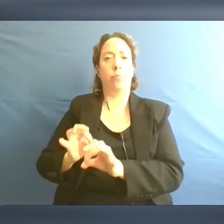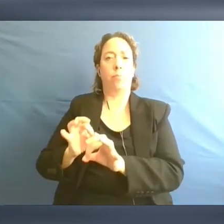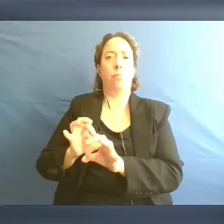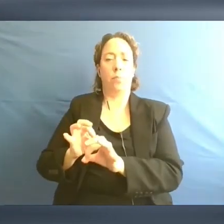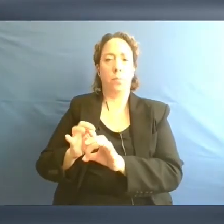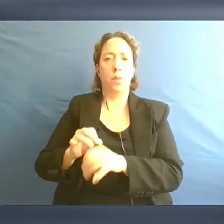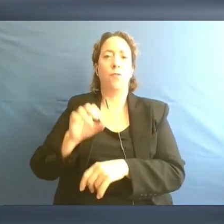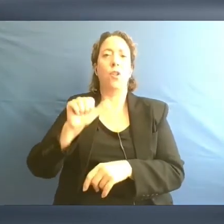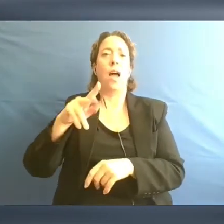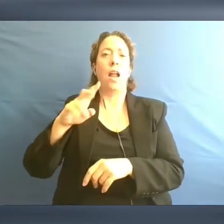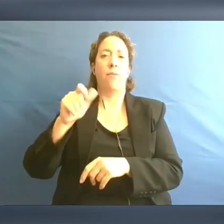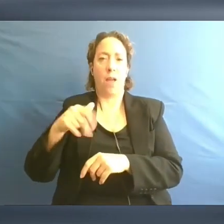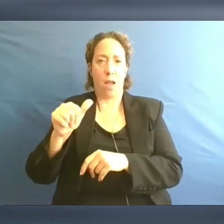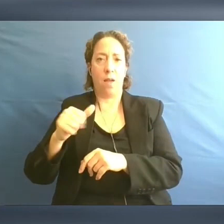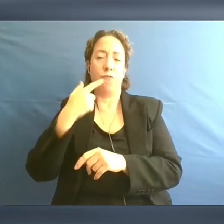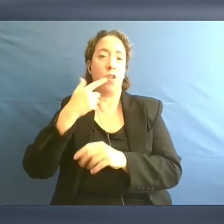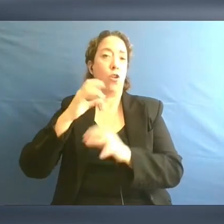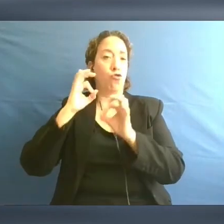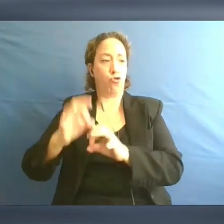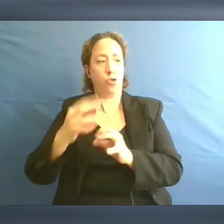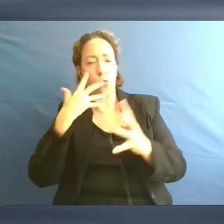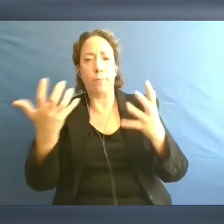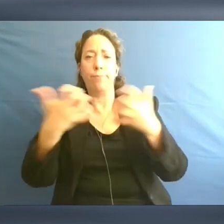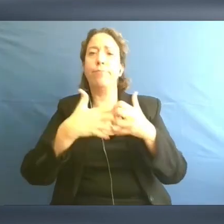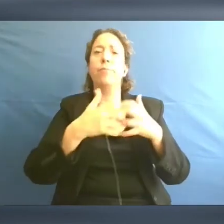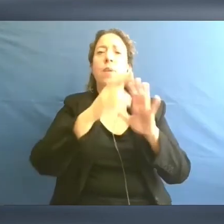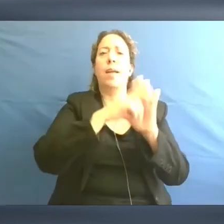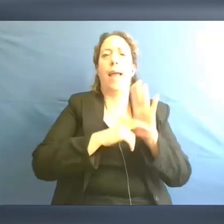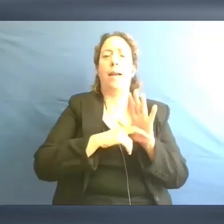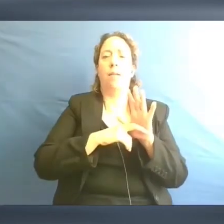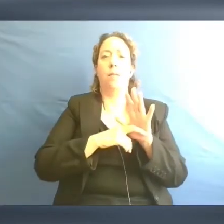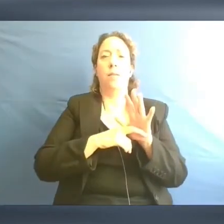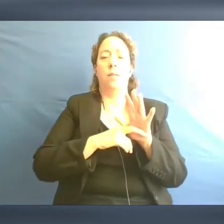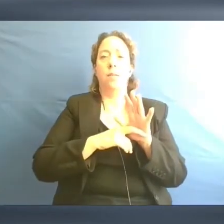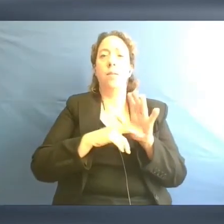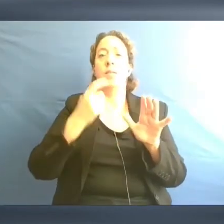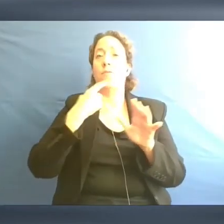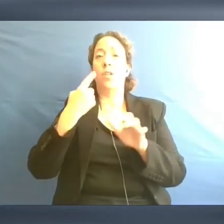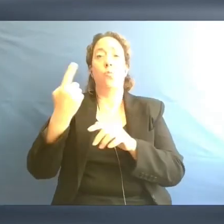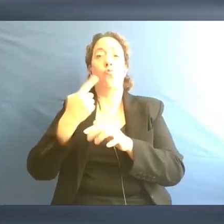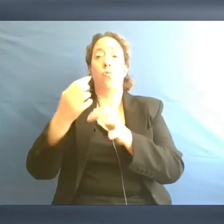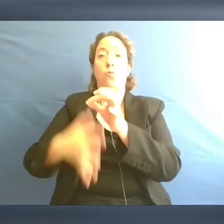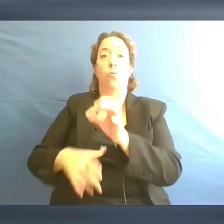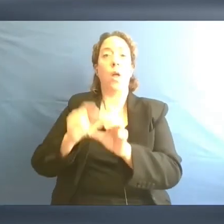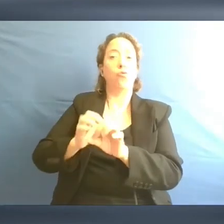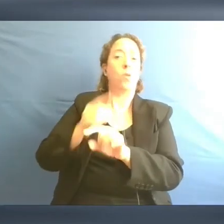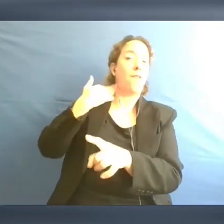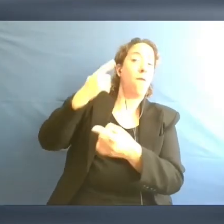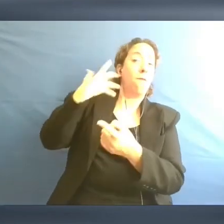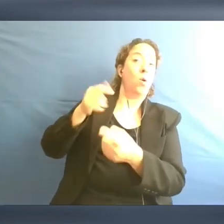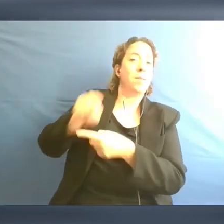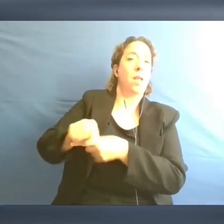a une implémentation correcte de cette règle-là, puisqu'il fournit toujours le résultat attendu.